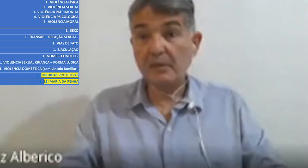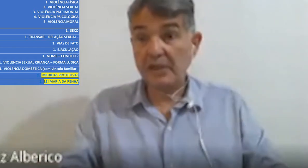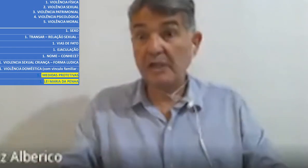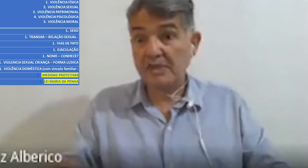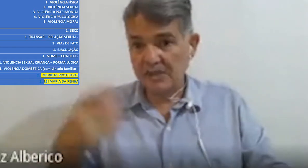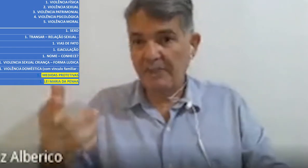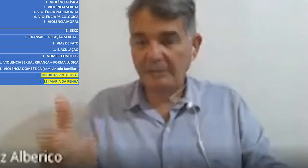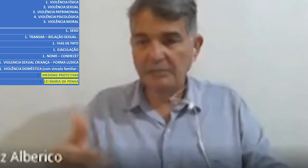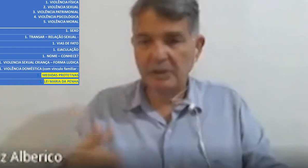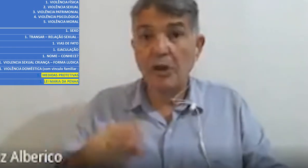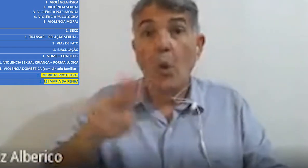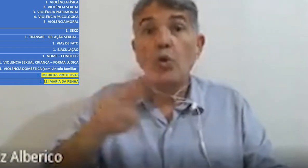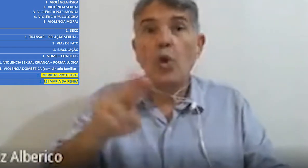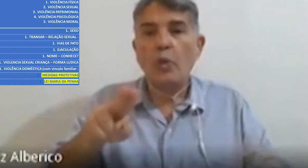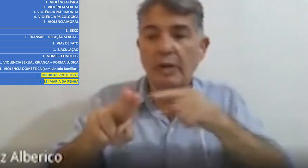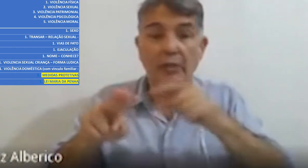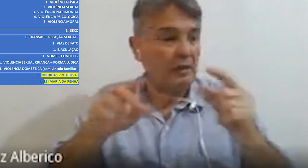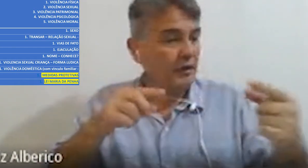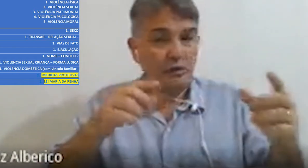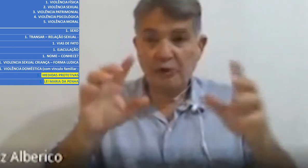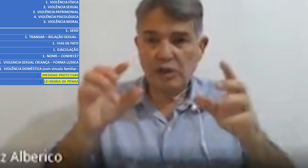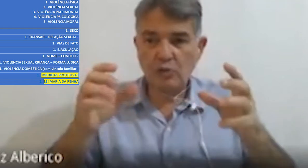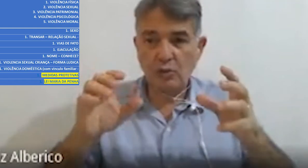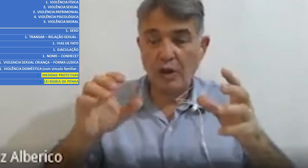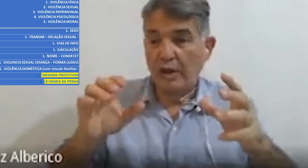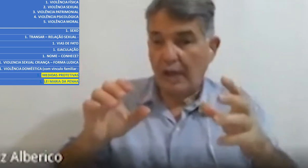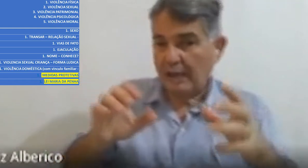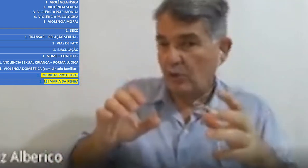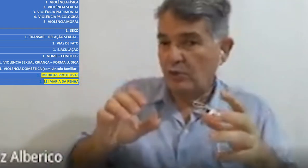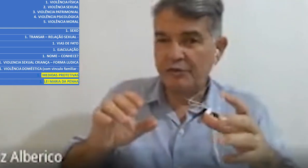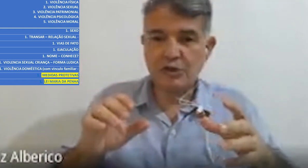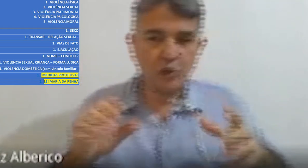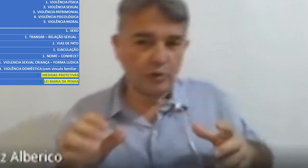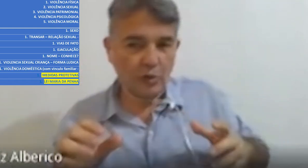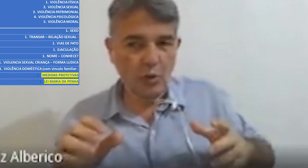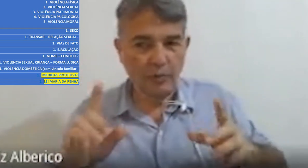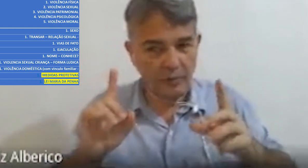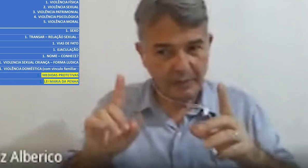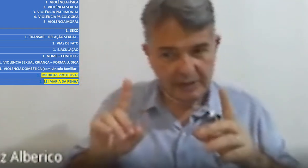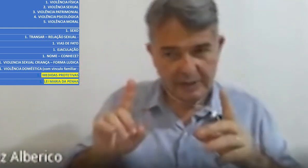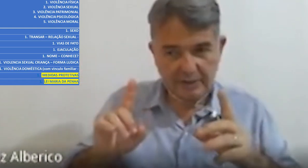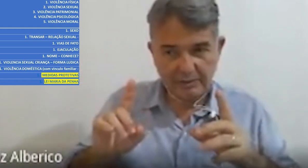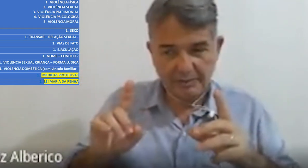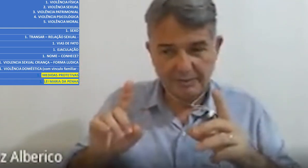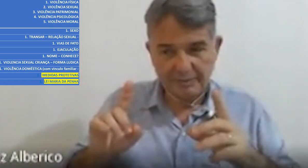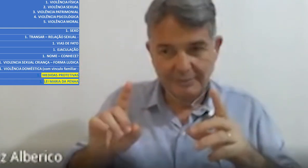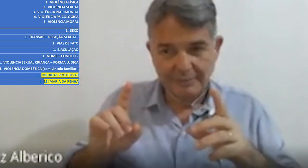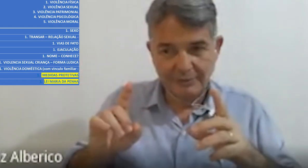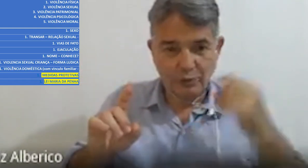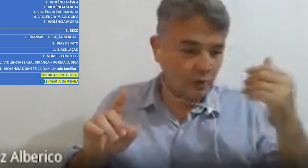Aí você já pergunta. O nome. Vejam, aqui eu não fiz jogo de corpo. Preste atenção. O jogo de corpo